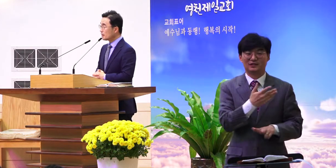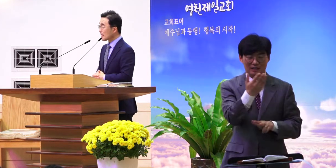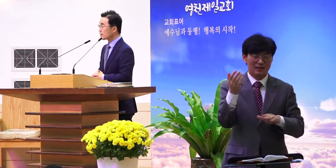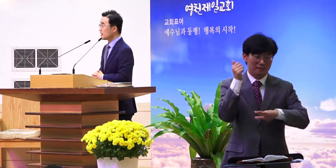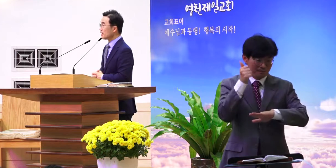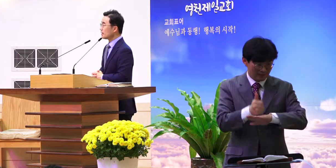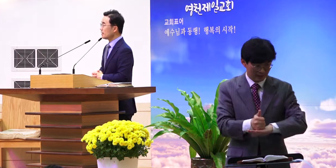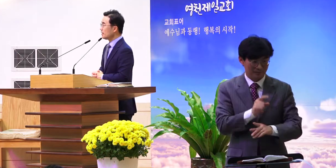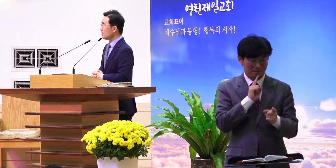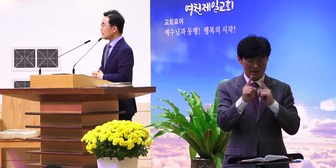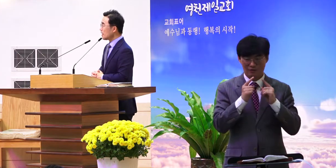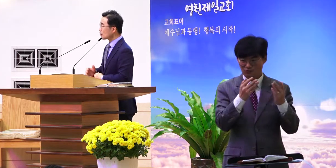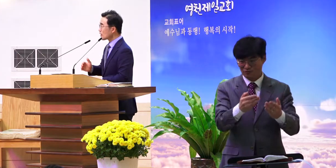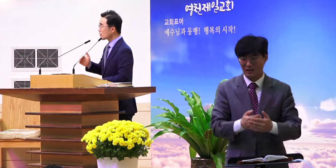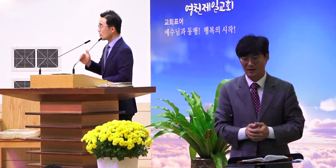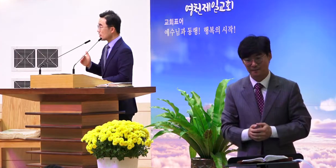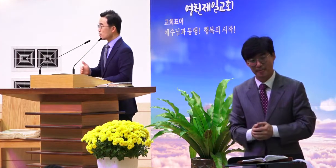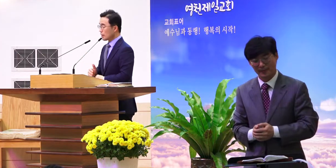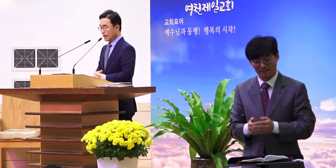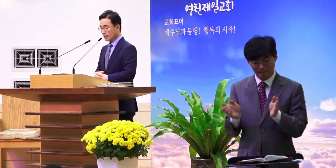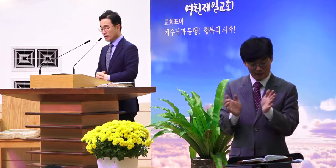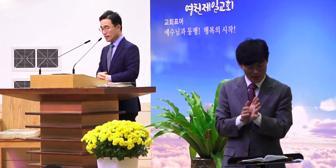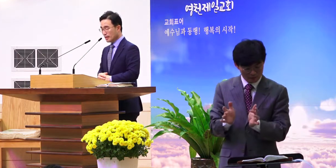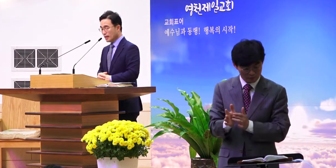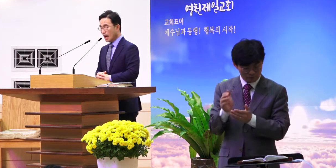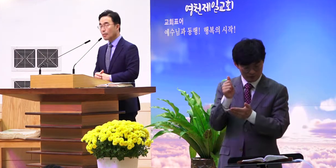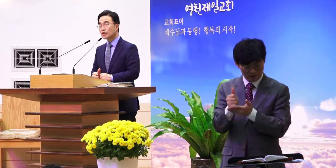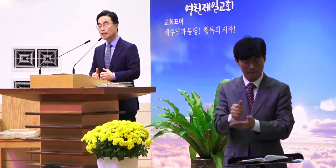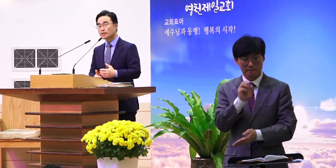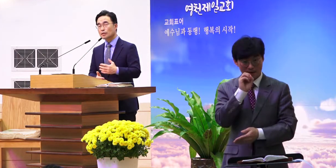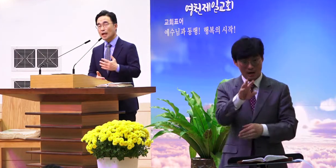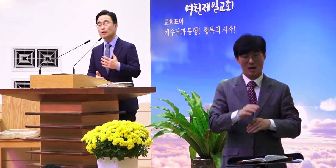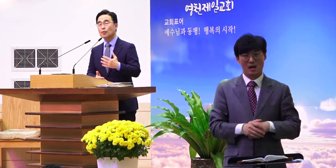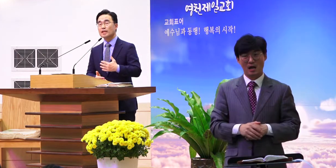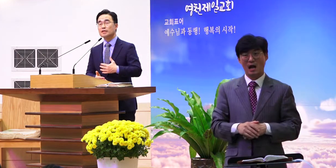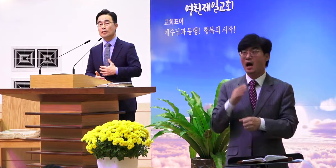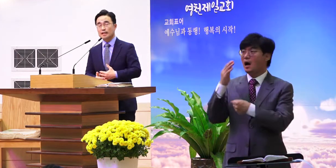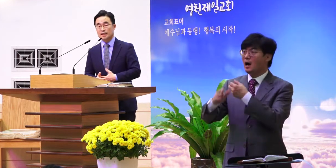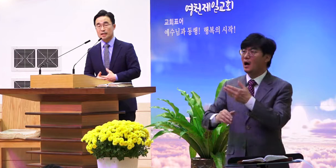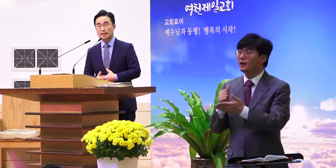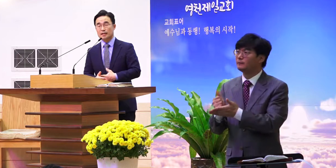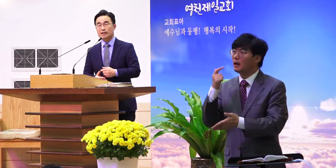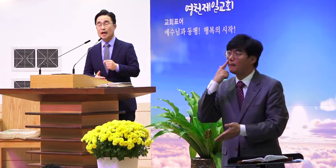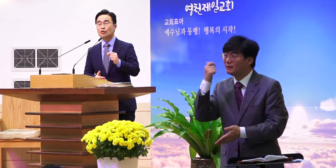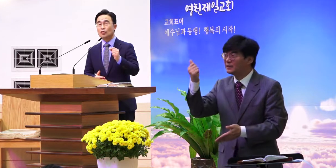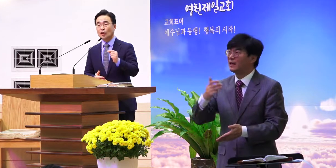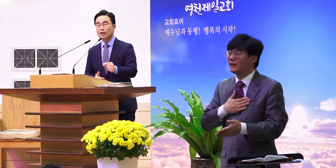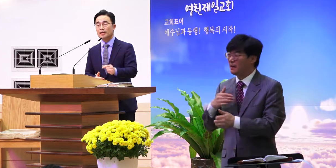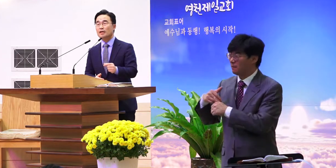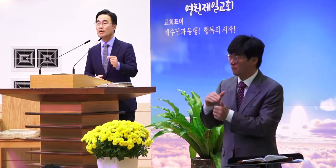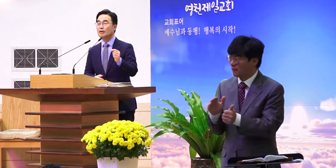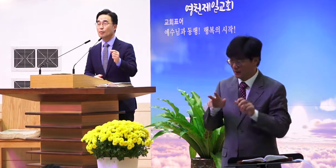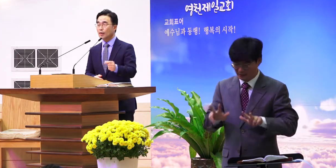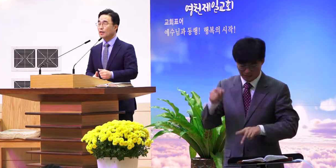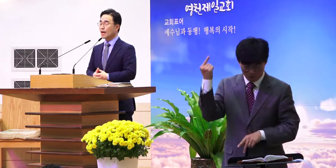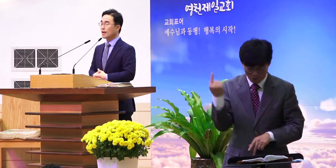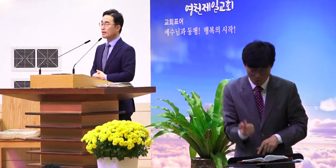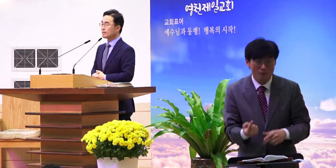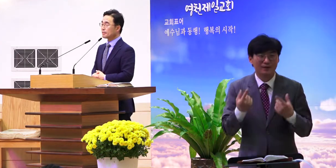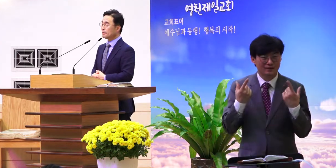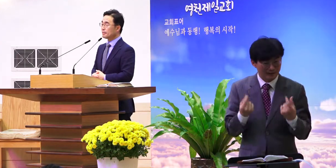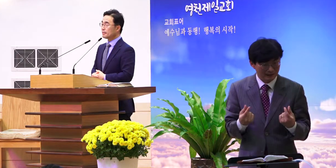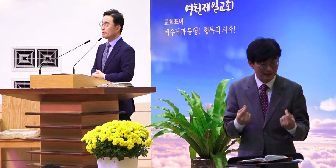그 말씀이 예수께서 이르시되 아버지께서 나를 보내신 것 같이 나도 너희를